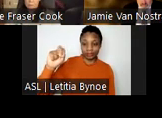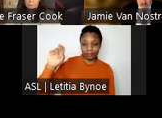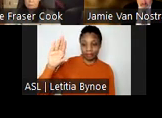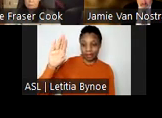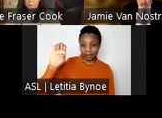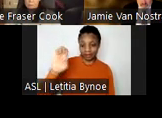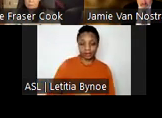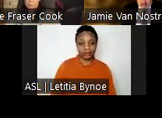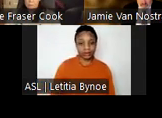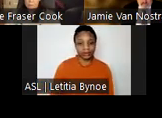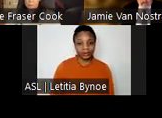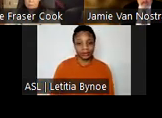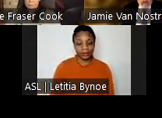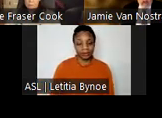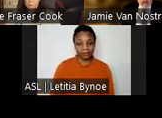y